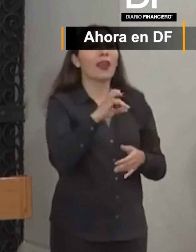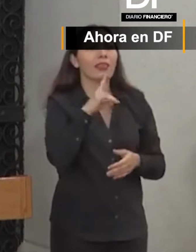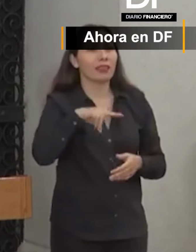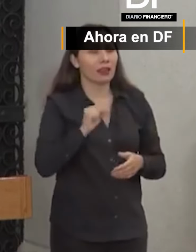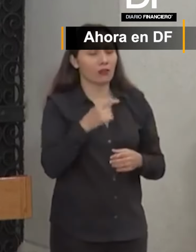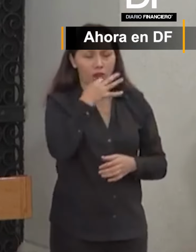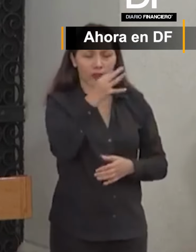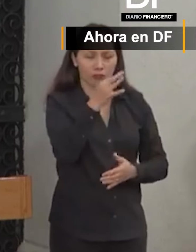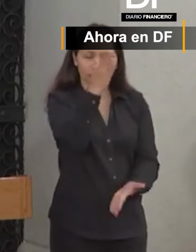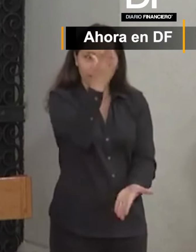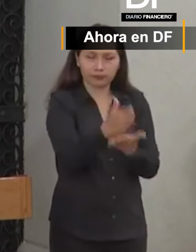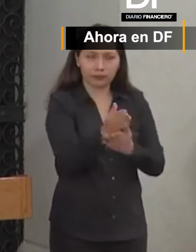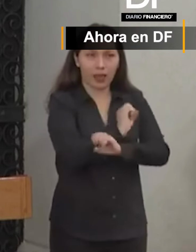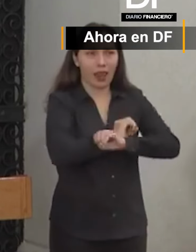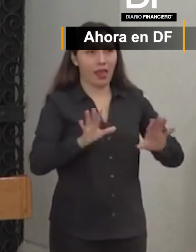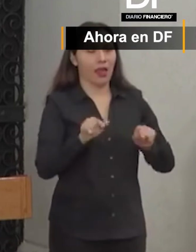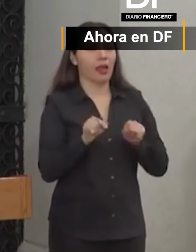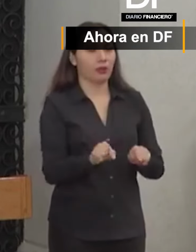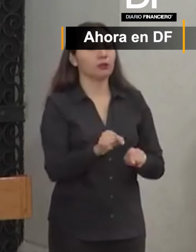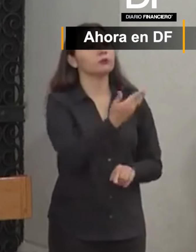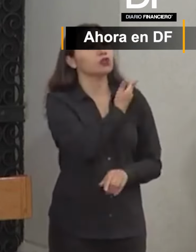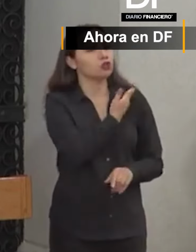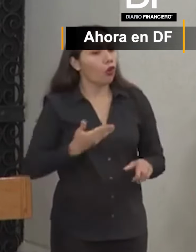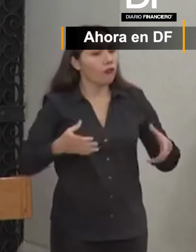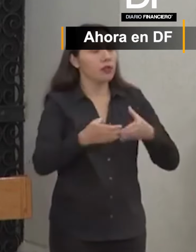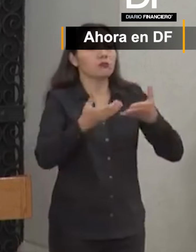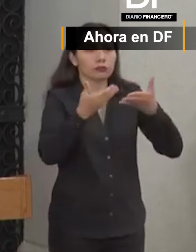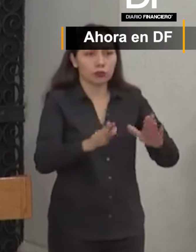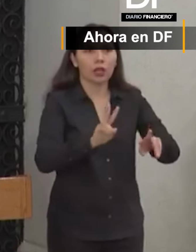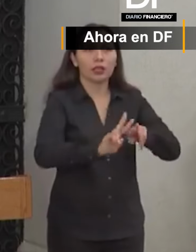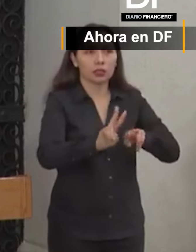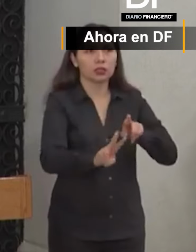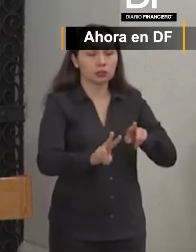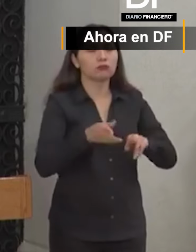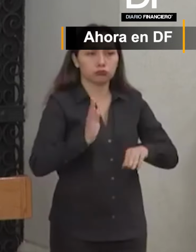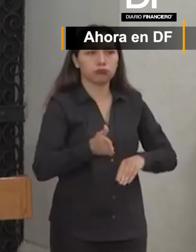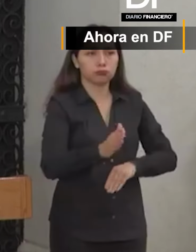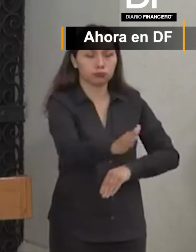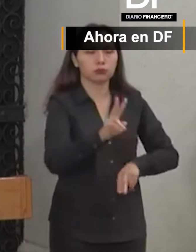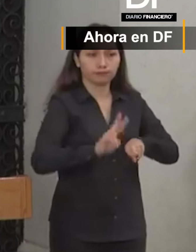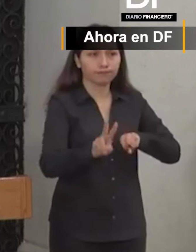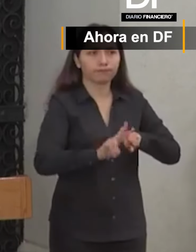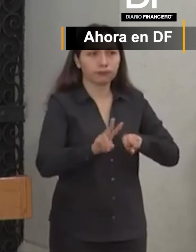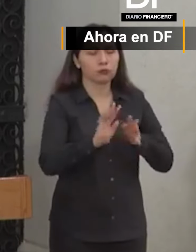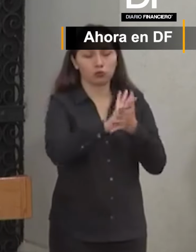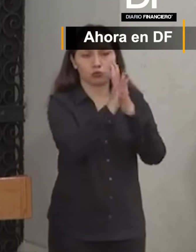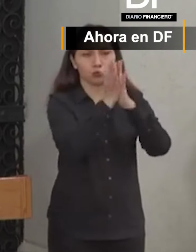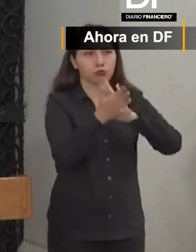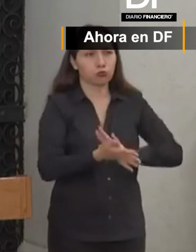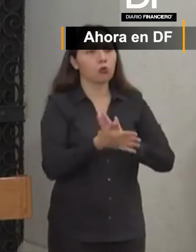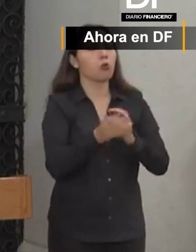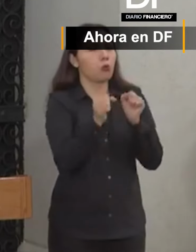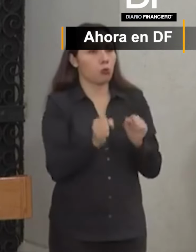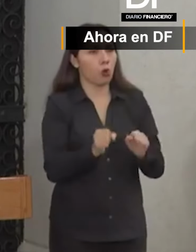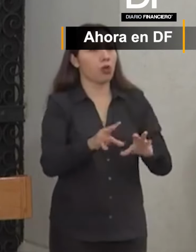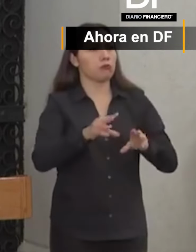decirlo de forma fuerte y clara, el gobierno ya está ejerciendo y continuará ejerciendo todas las